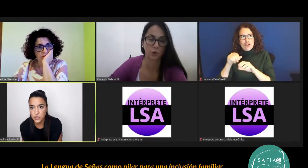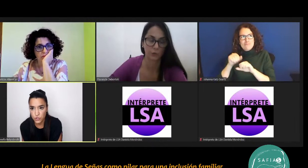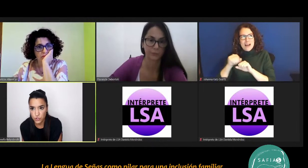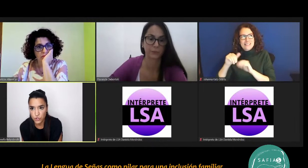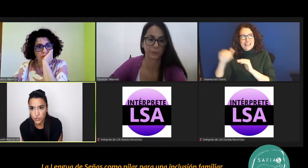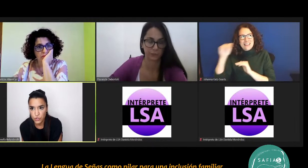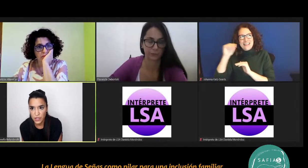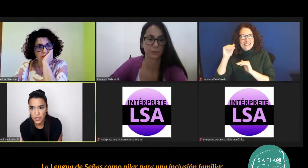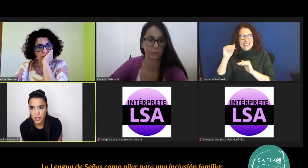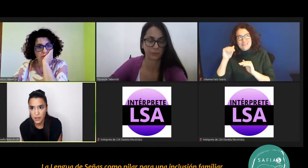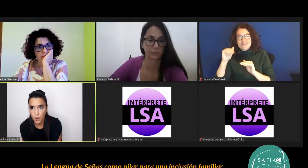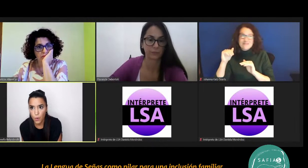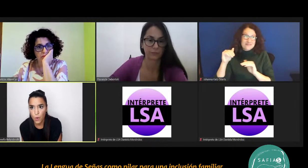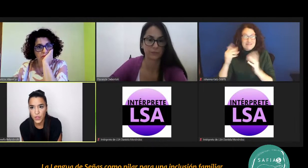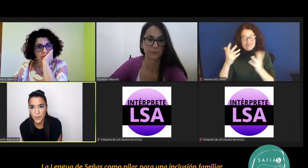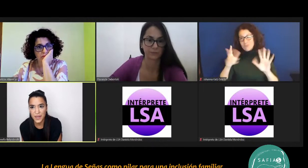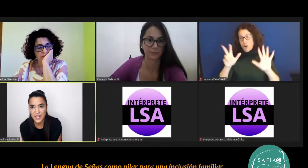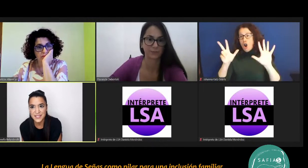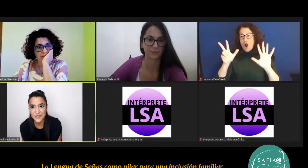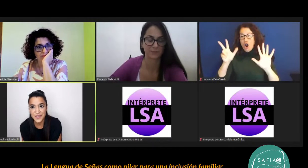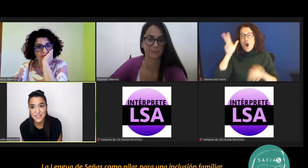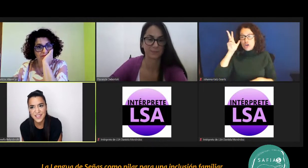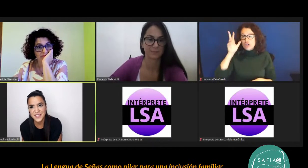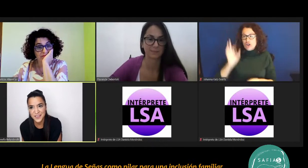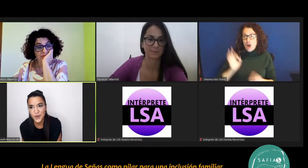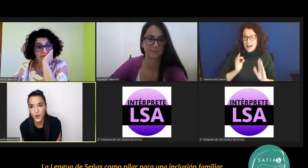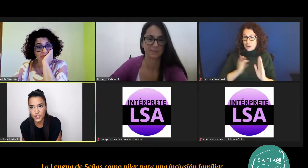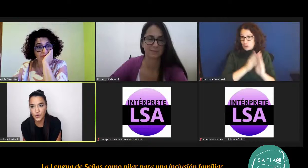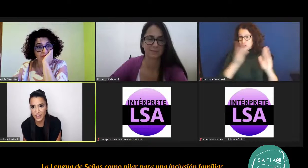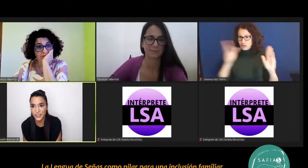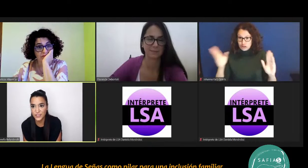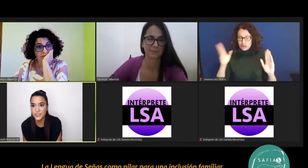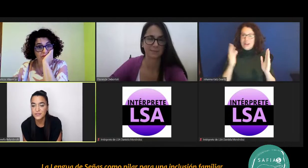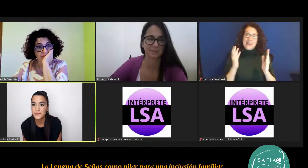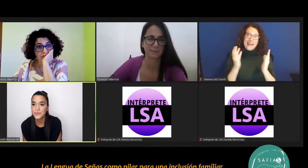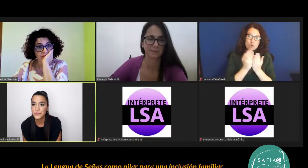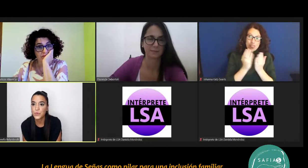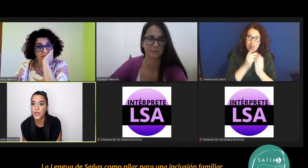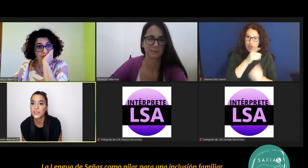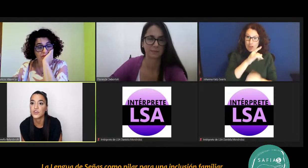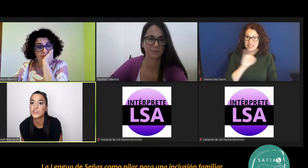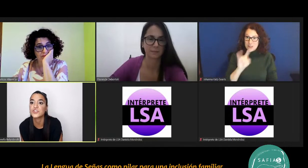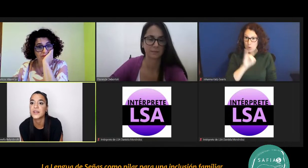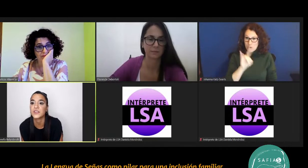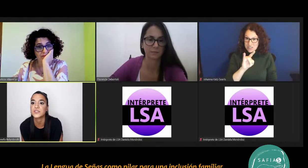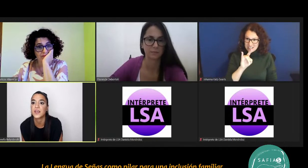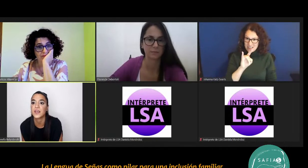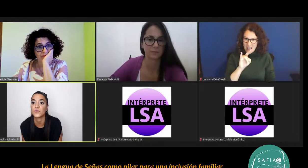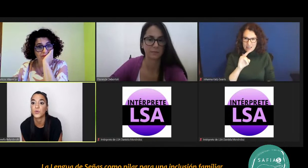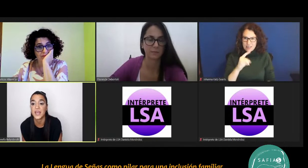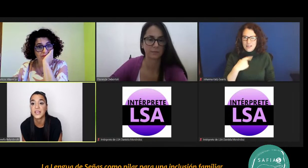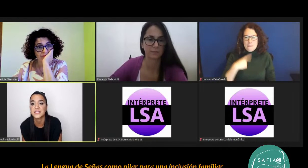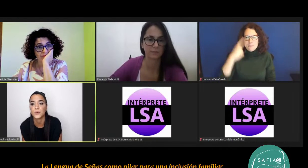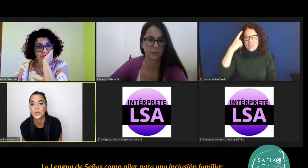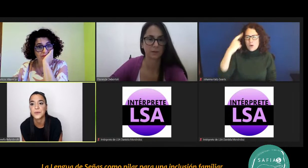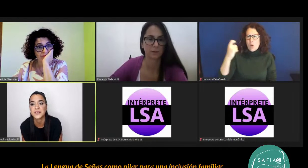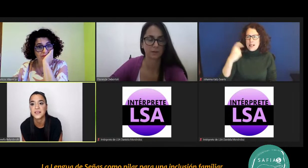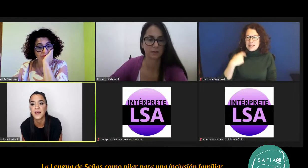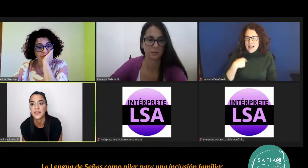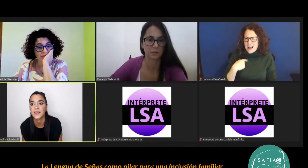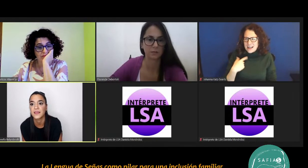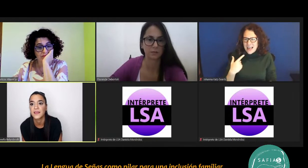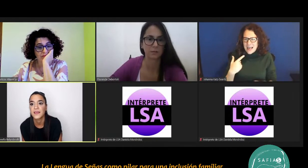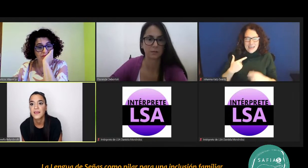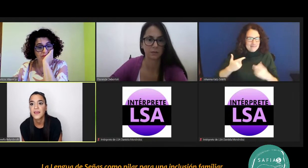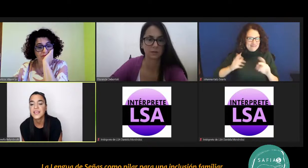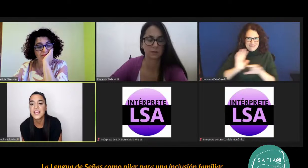8 años, cuando me recibí, sí, 8 años, durante 8 años estudié en esa